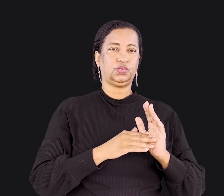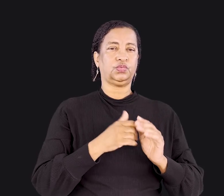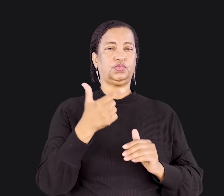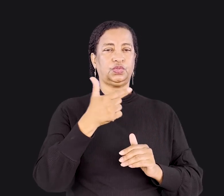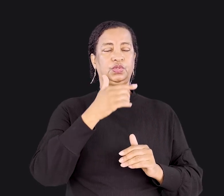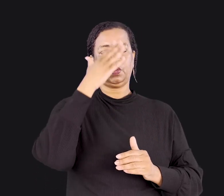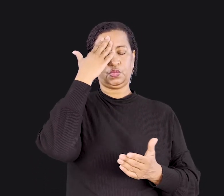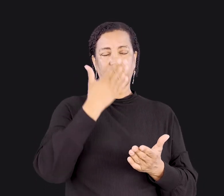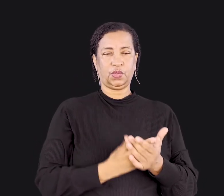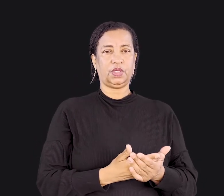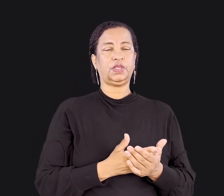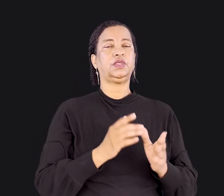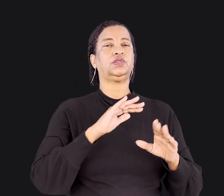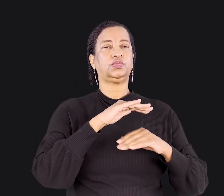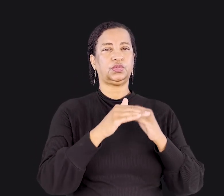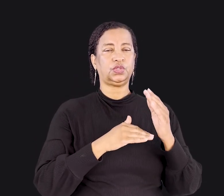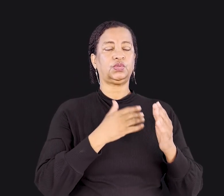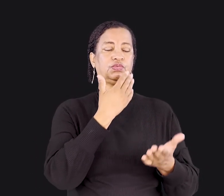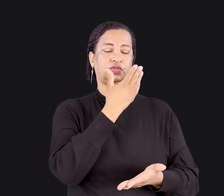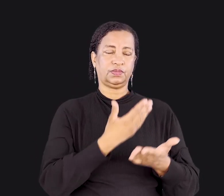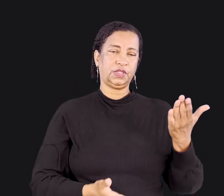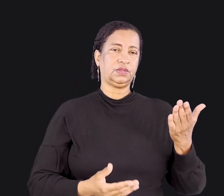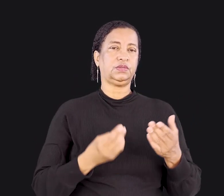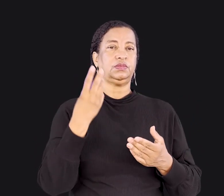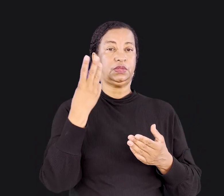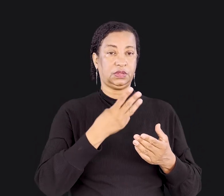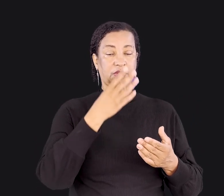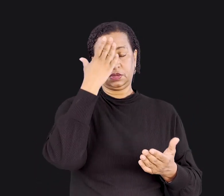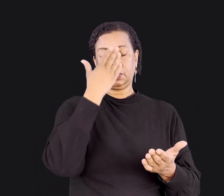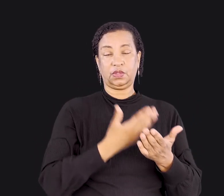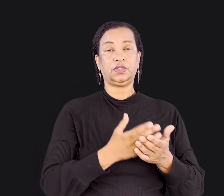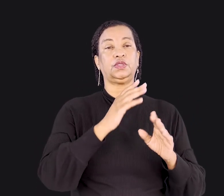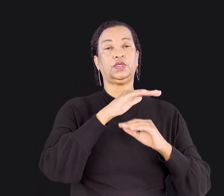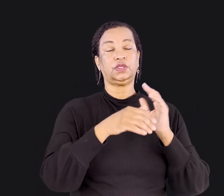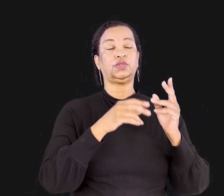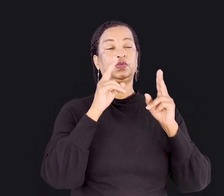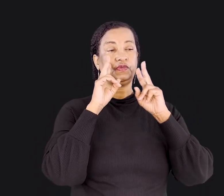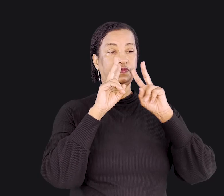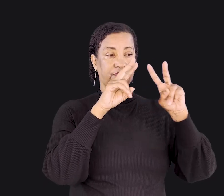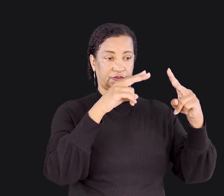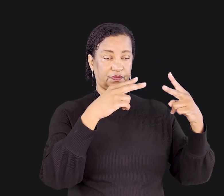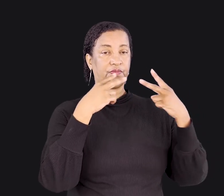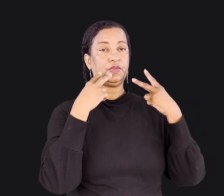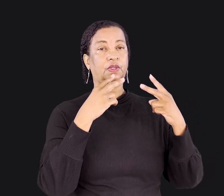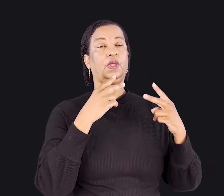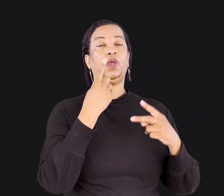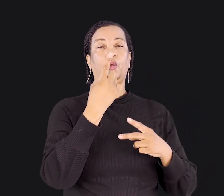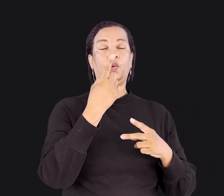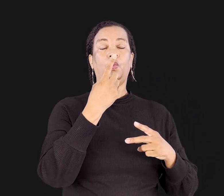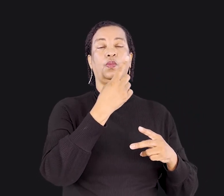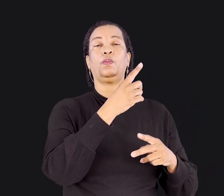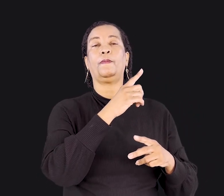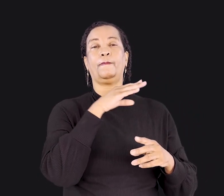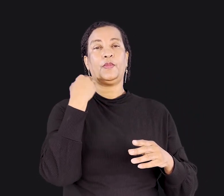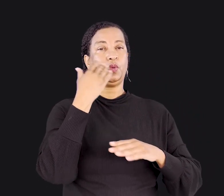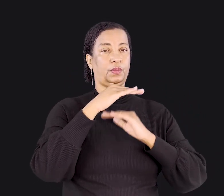todos perdidos. Terceiro, creio que todos deveriam me escutar. Um morreu por todos. Jesus Cristo morreu por todo